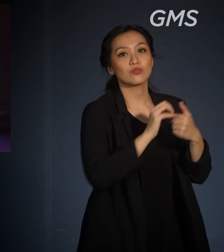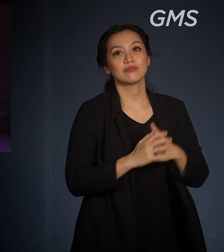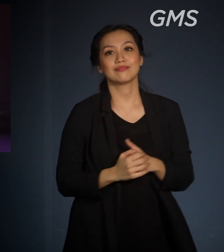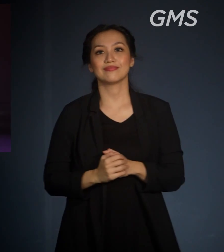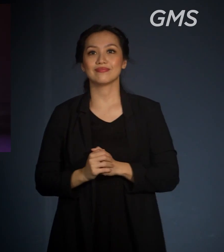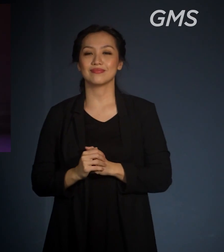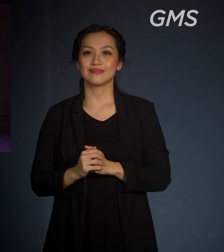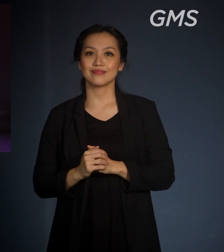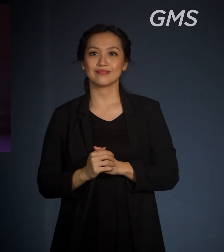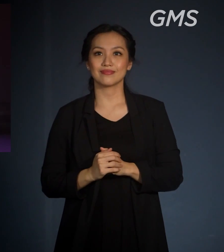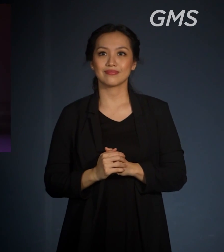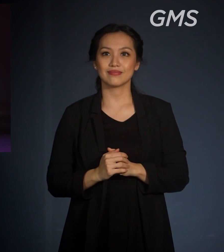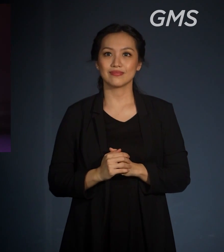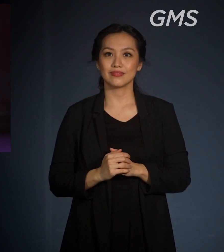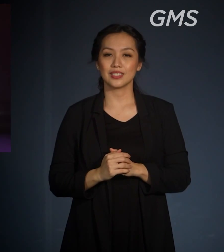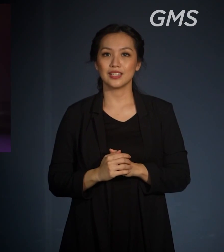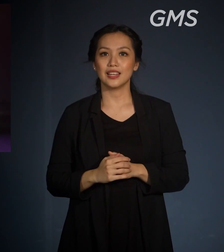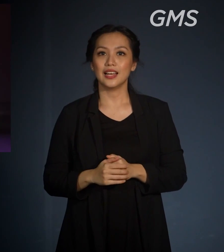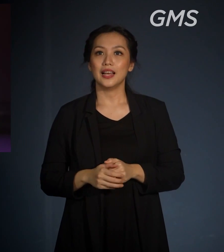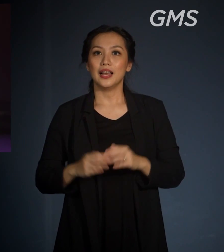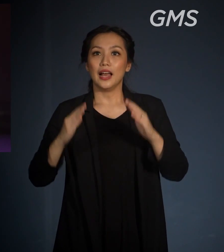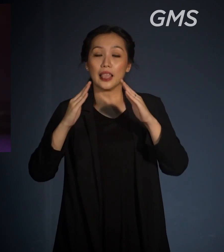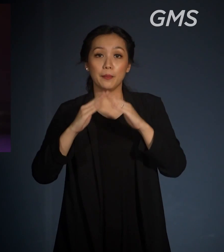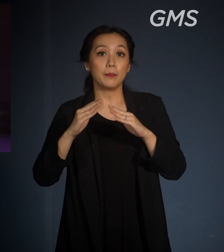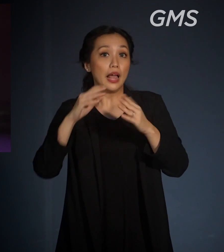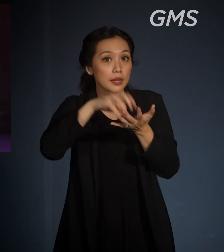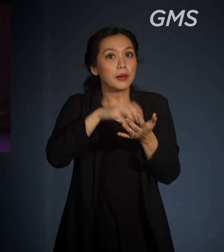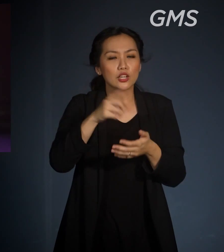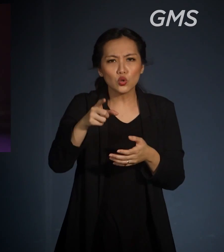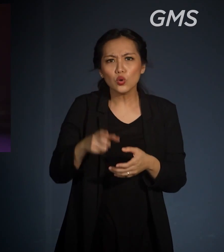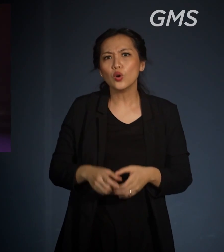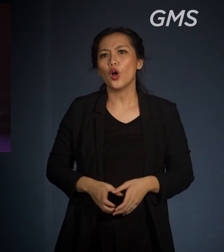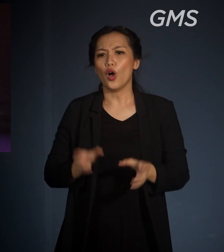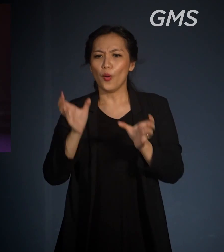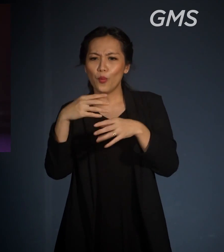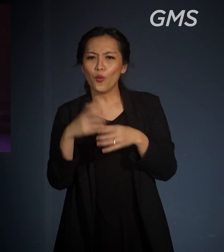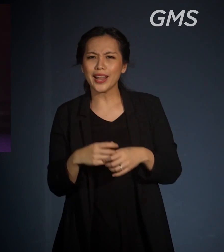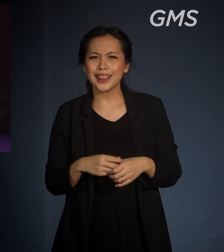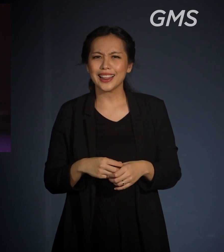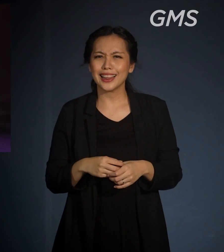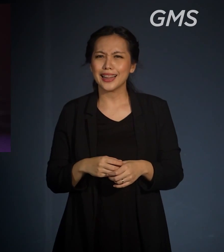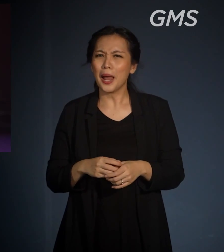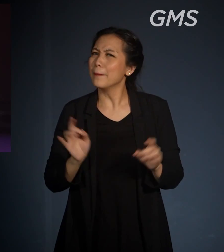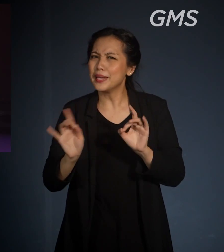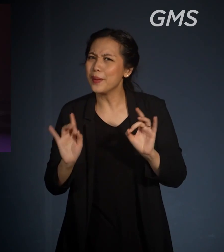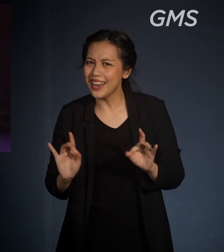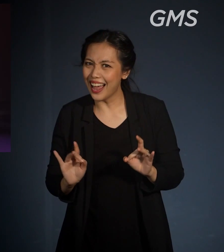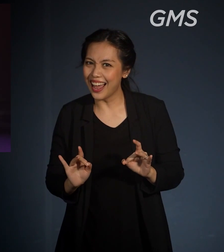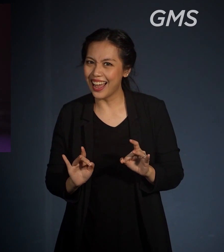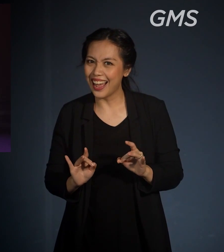Pabrik itu menciptakan dengan kekuatan-kekuatan. Saudara, pabrik itu gak pernah menciptakan